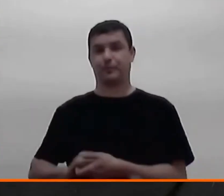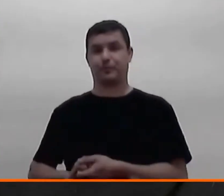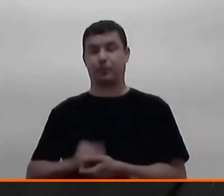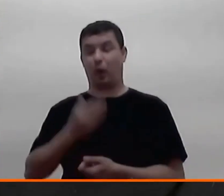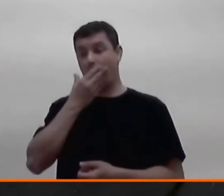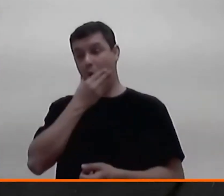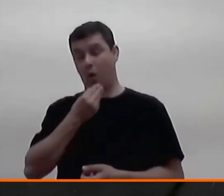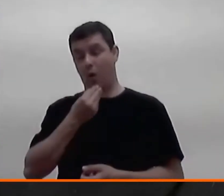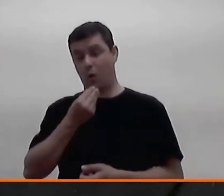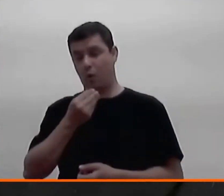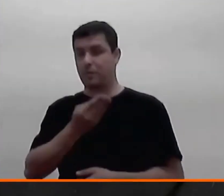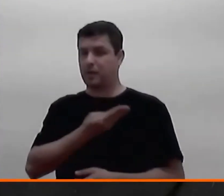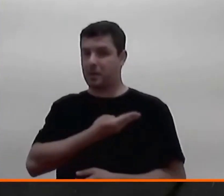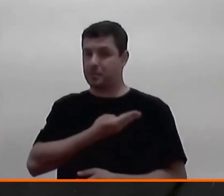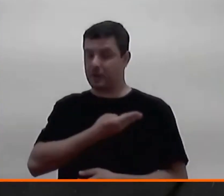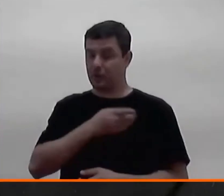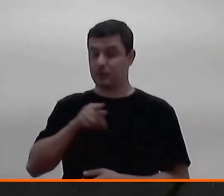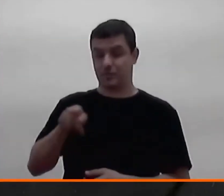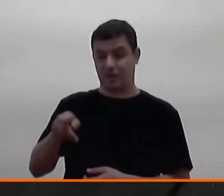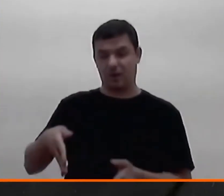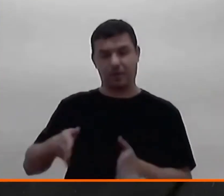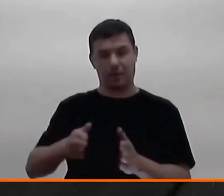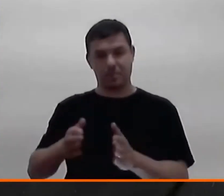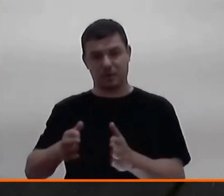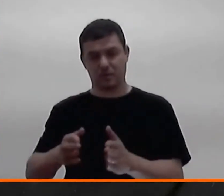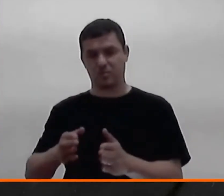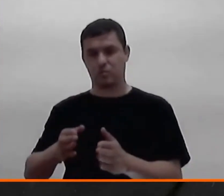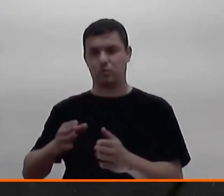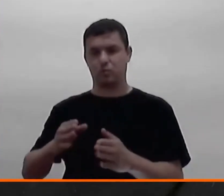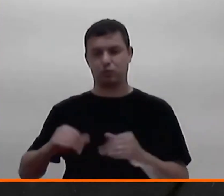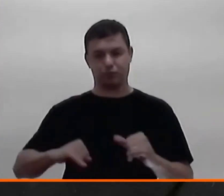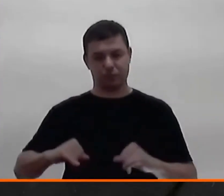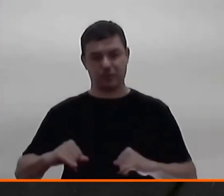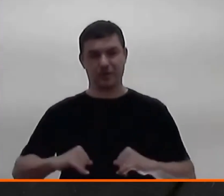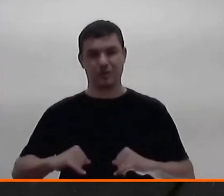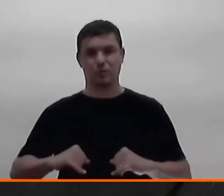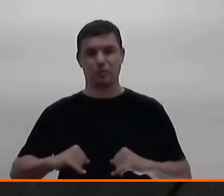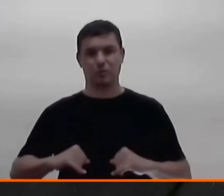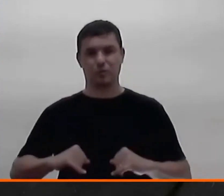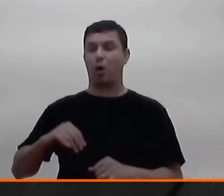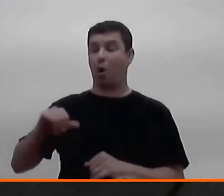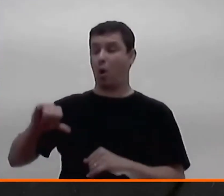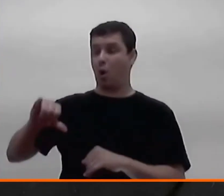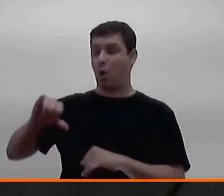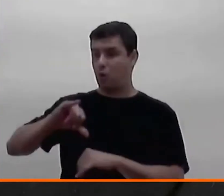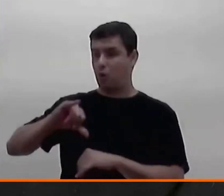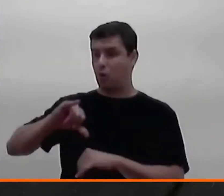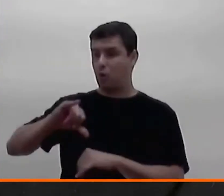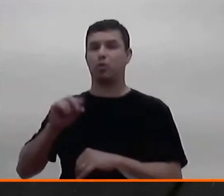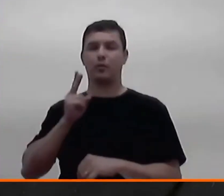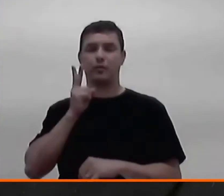amigo aqui, né? Aplicando óleo e vinho, e colocando-o sobre o seu próprio